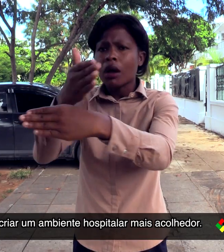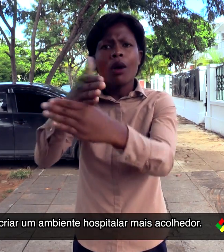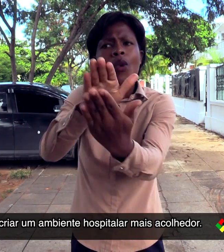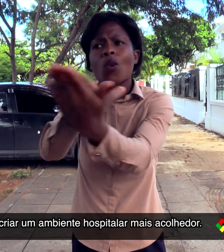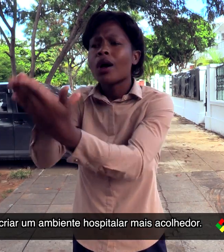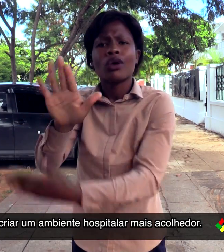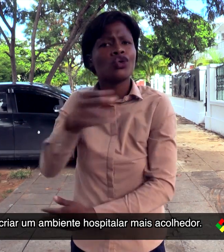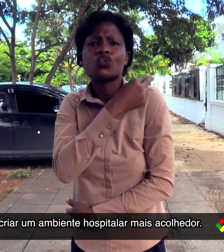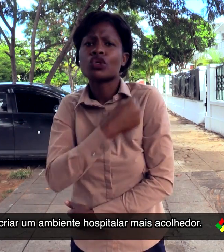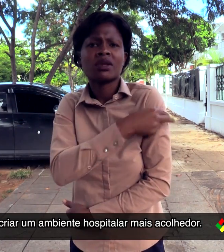acolhedor.